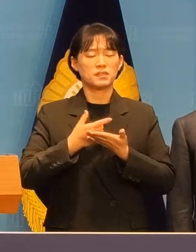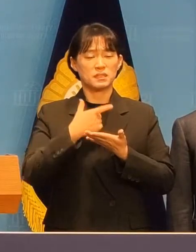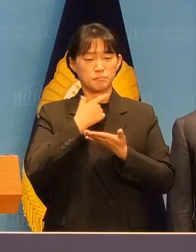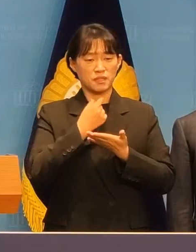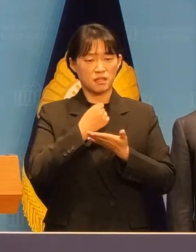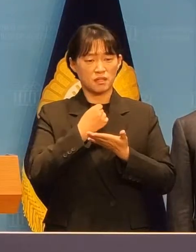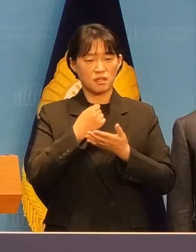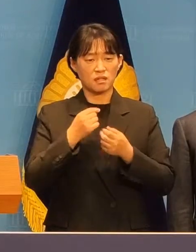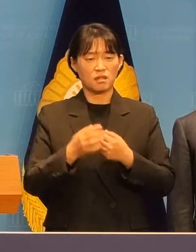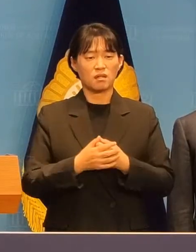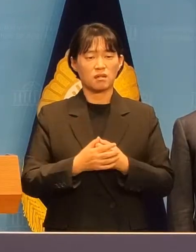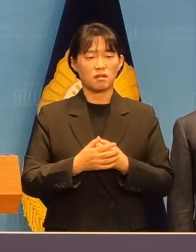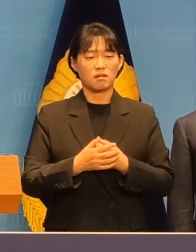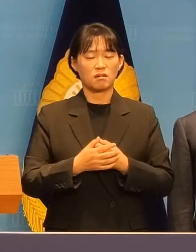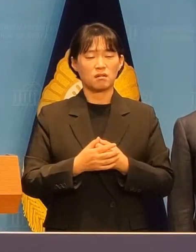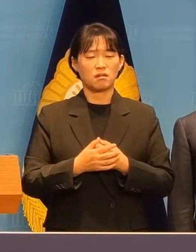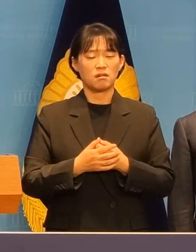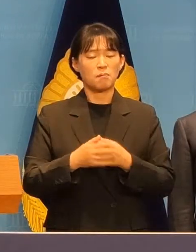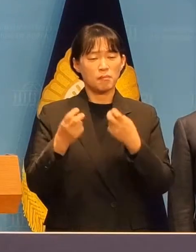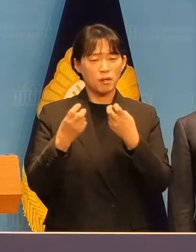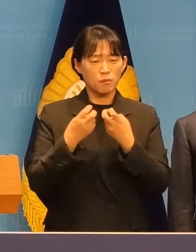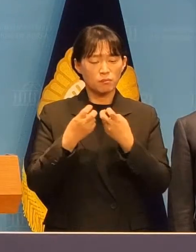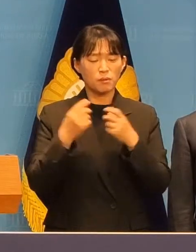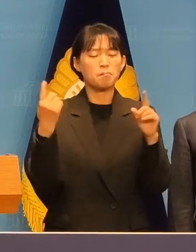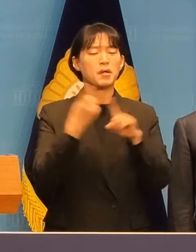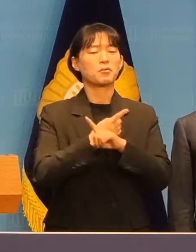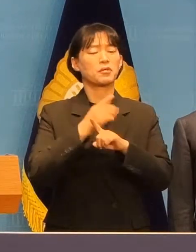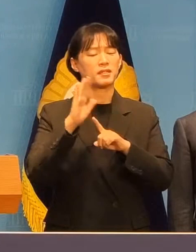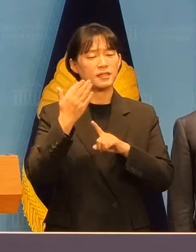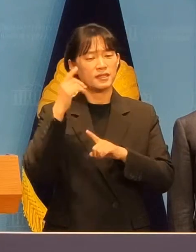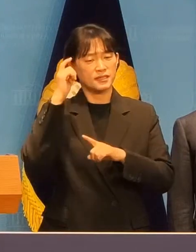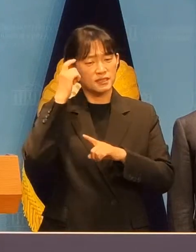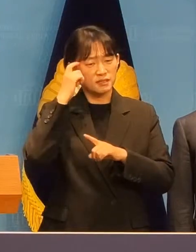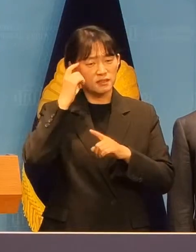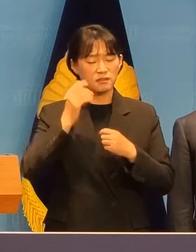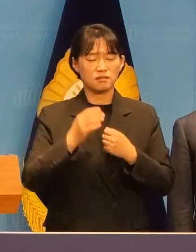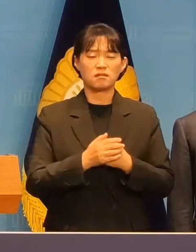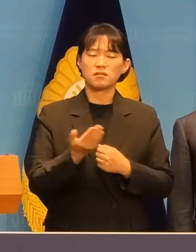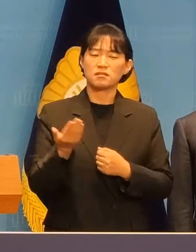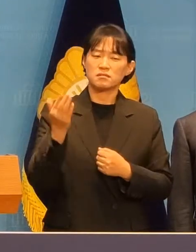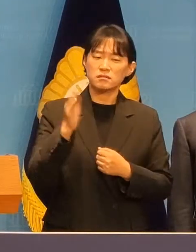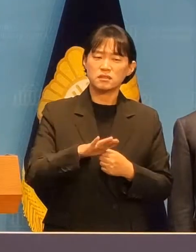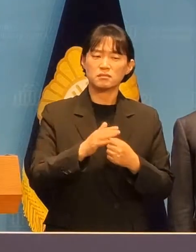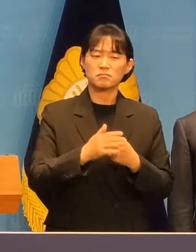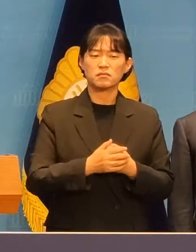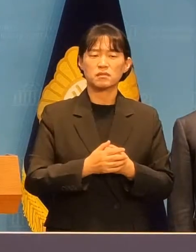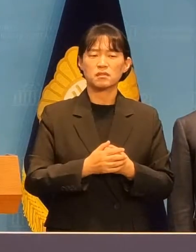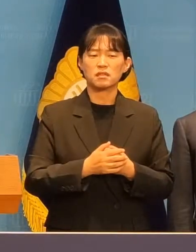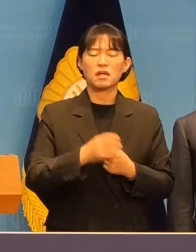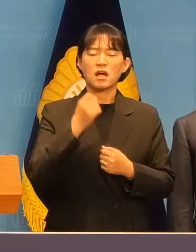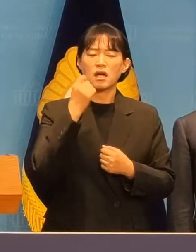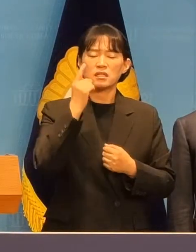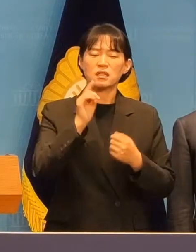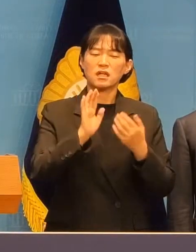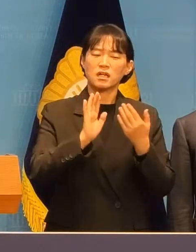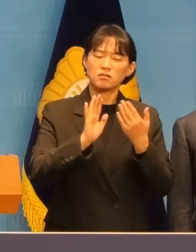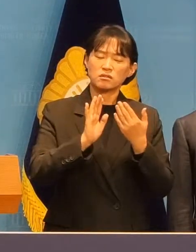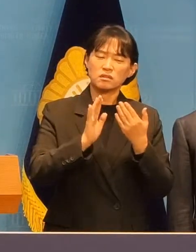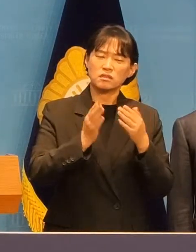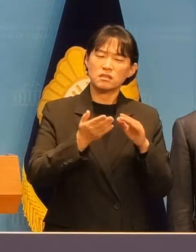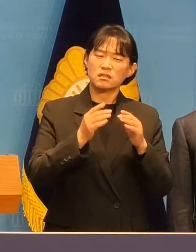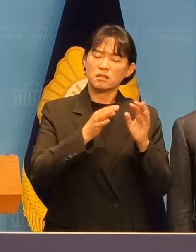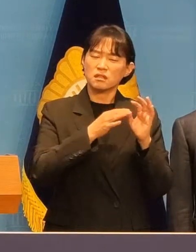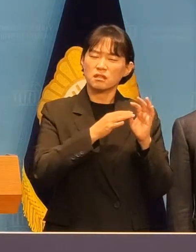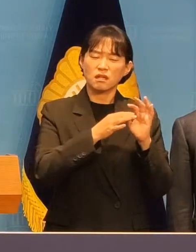국가로부터 배보상을 직접 수령하는 방식으로 전환해야 되겠다고 하였지만 이게 한 달 넘게 진전된